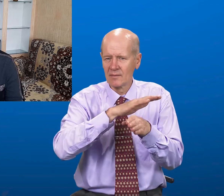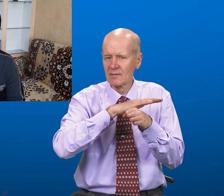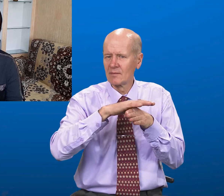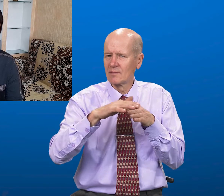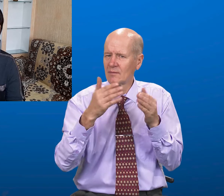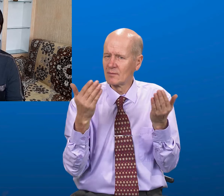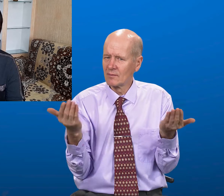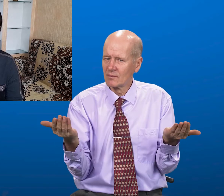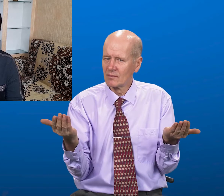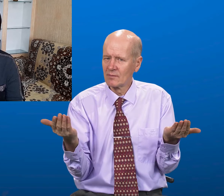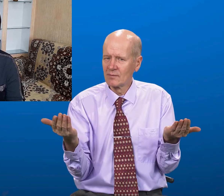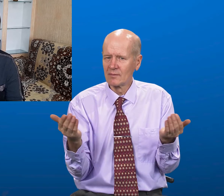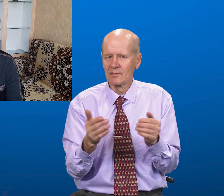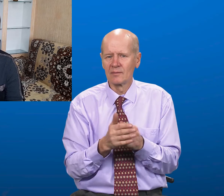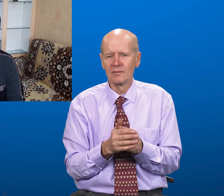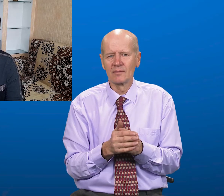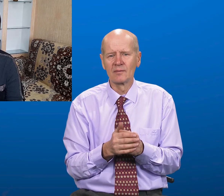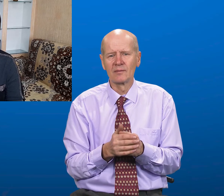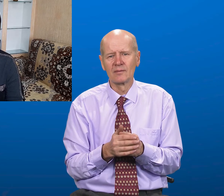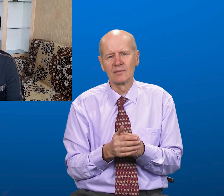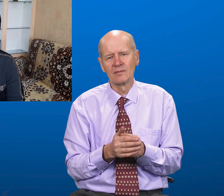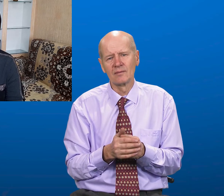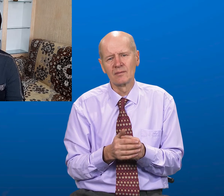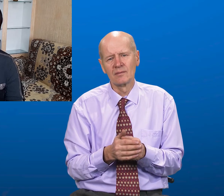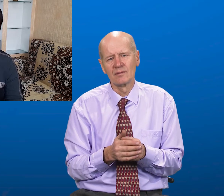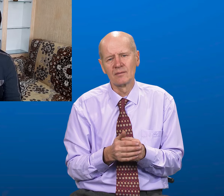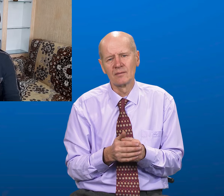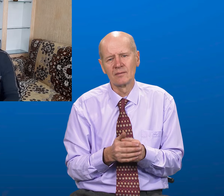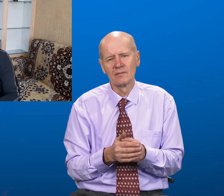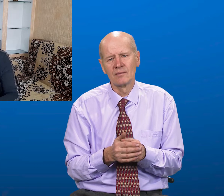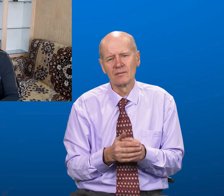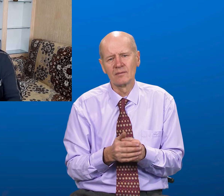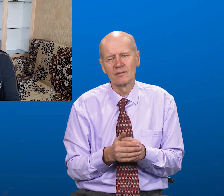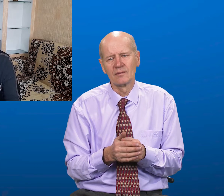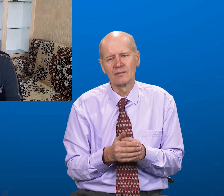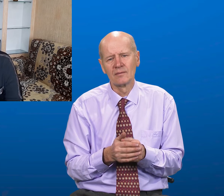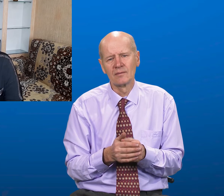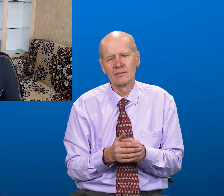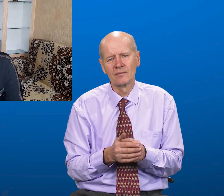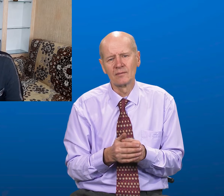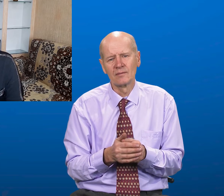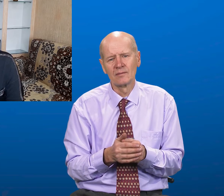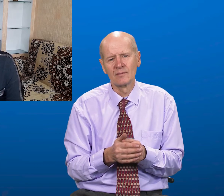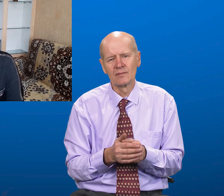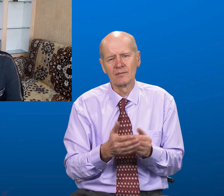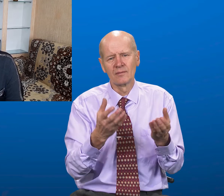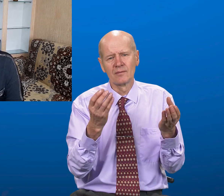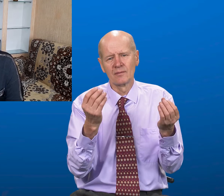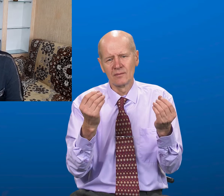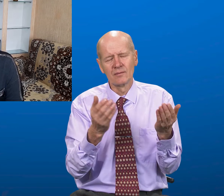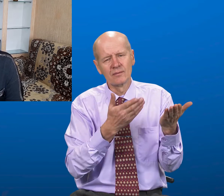И давайте прочитаем последнюю весть, которая содержится для людей в этой главе.